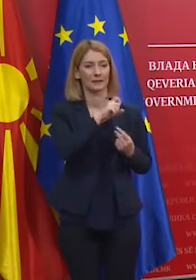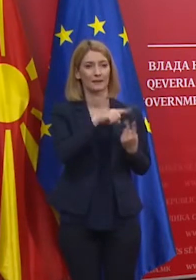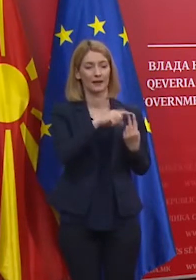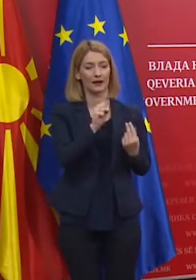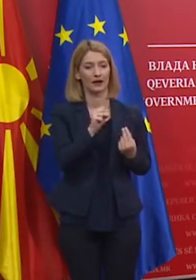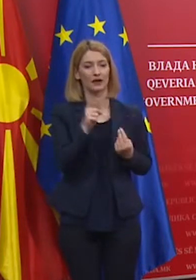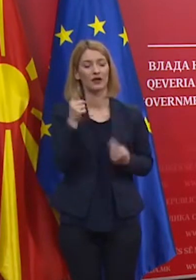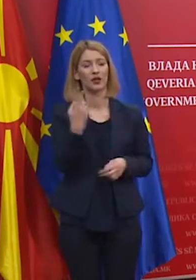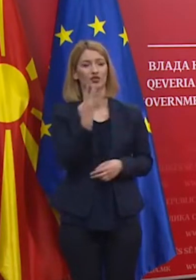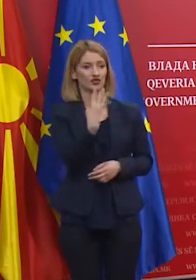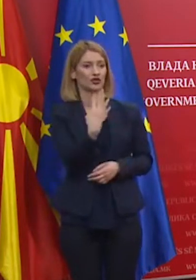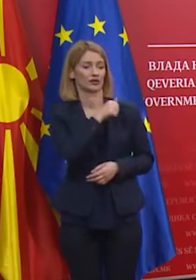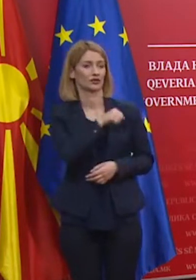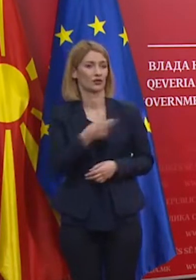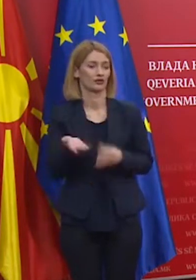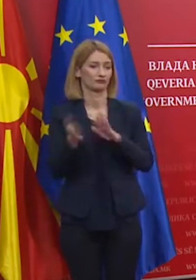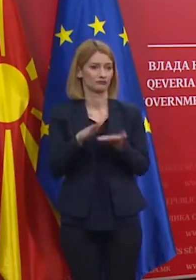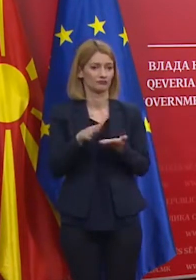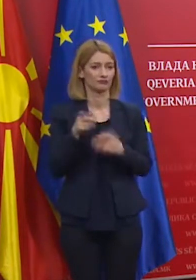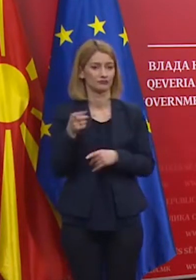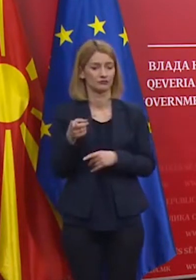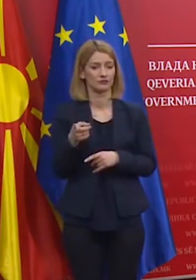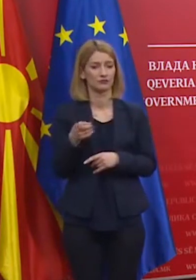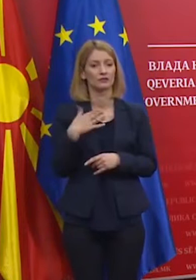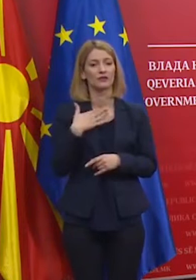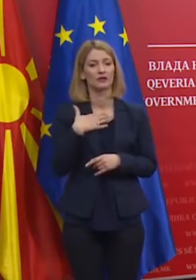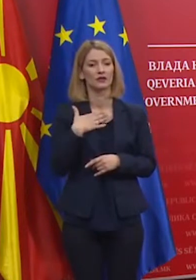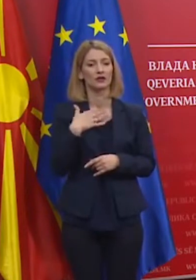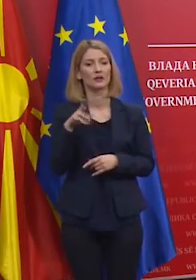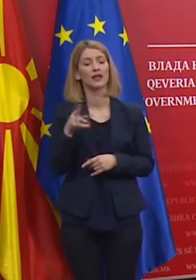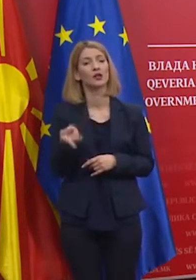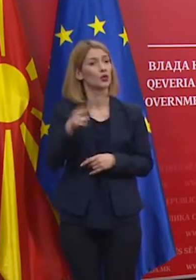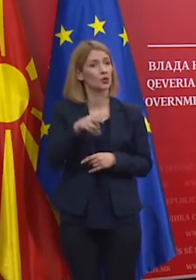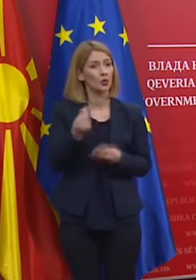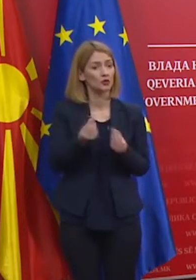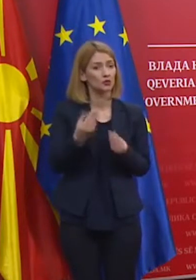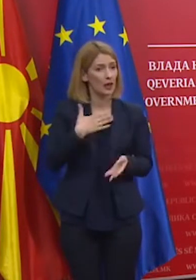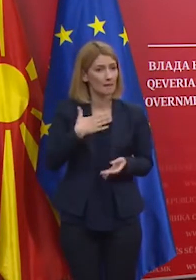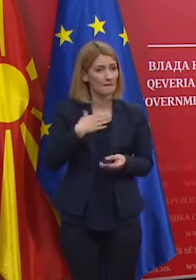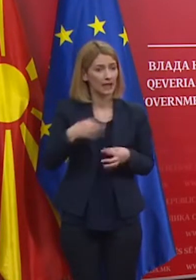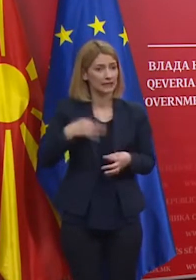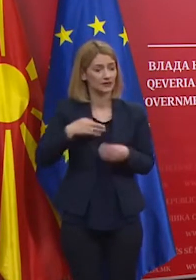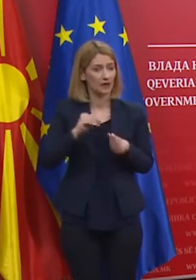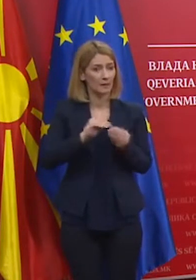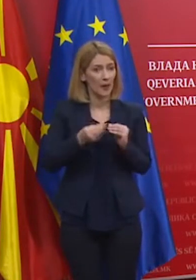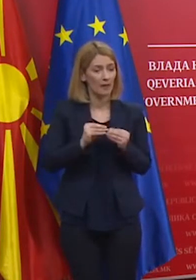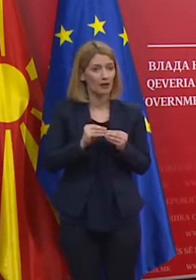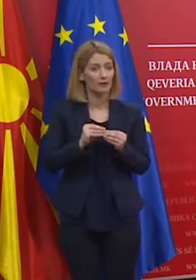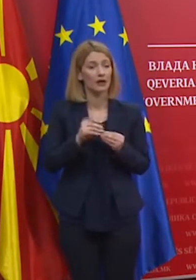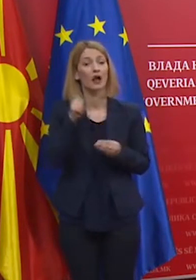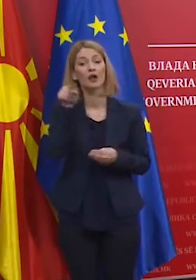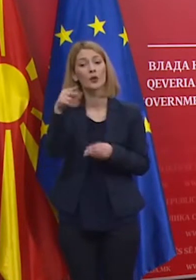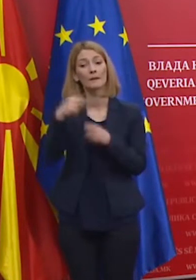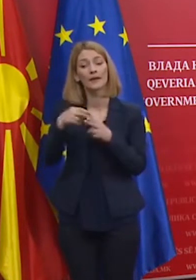на 40 години. Имаше и други здравствени проблеми и дали е тој